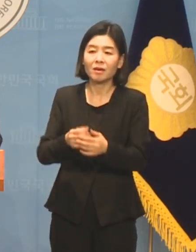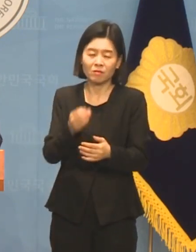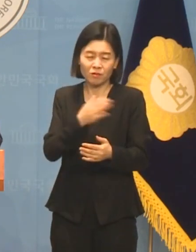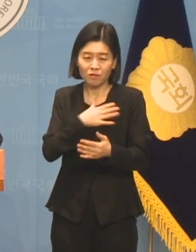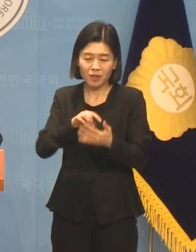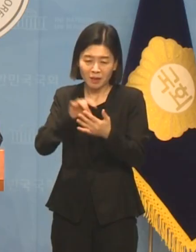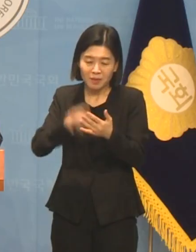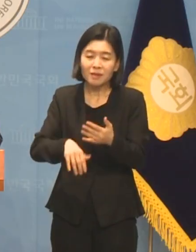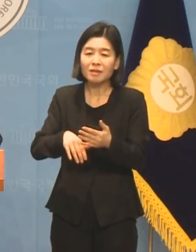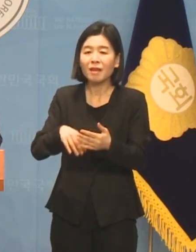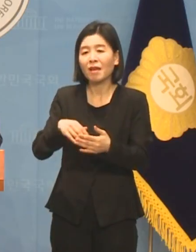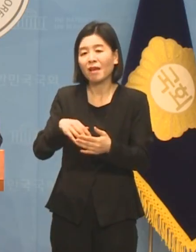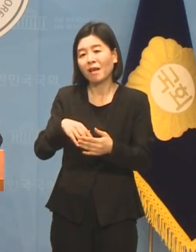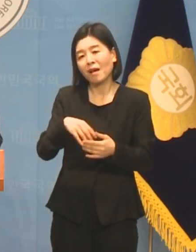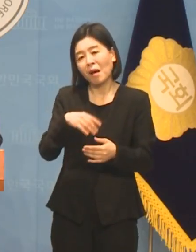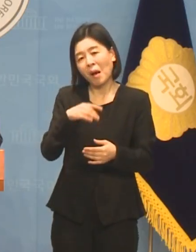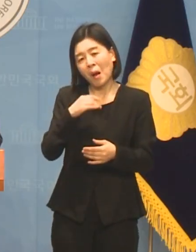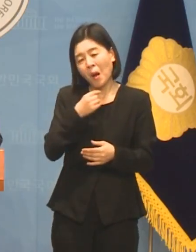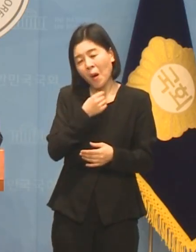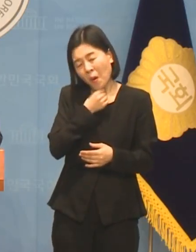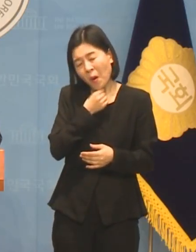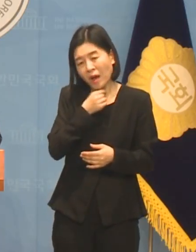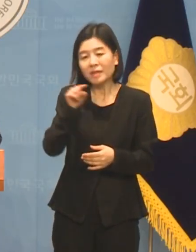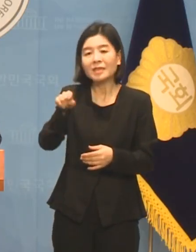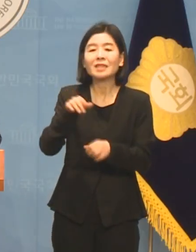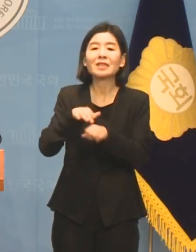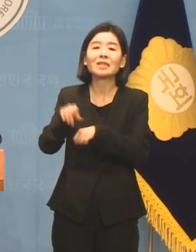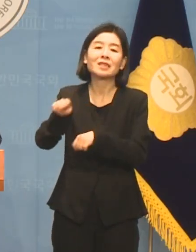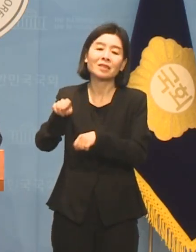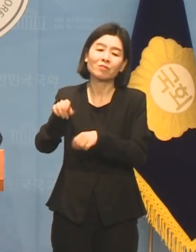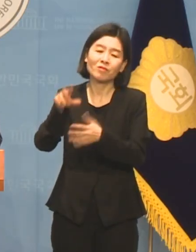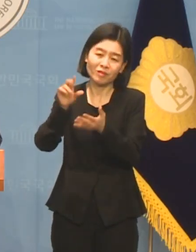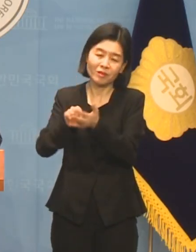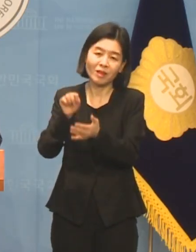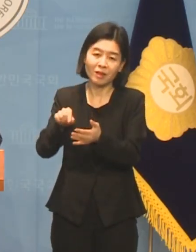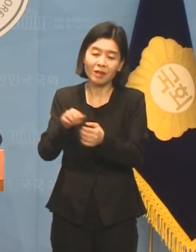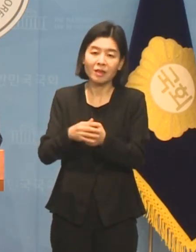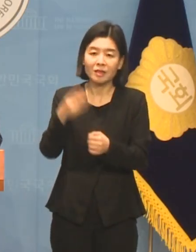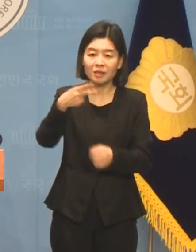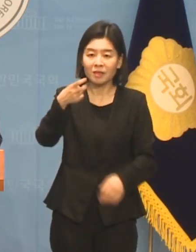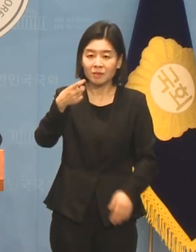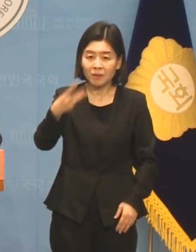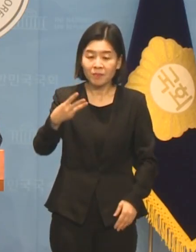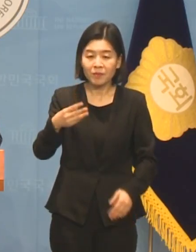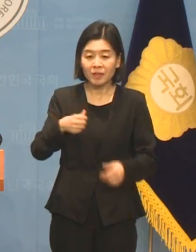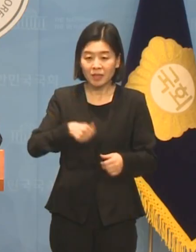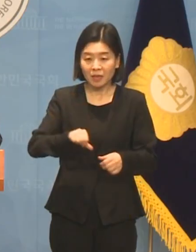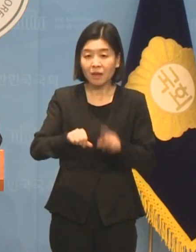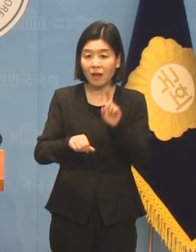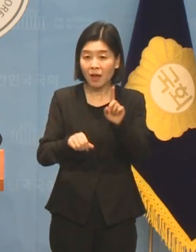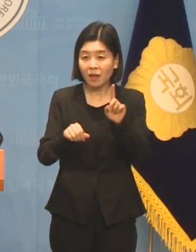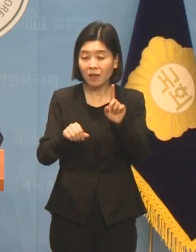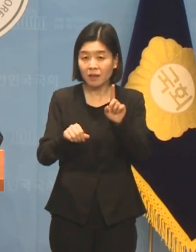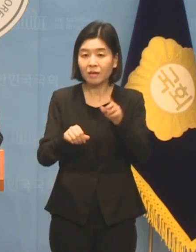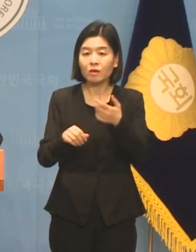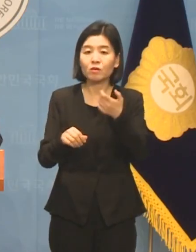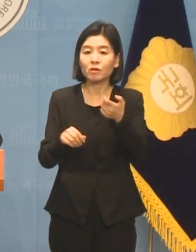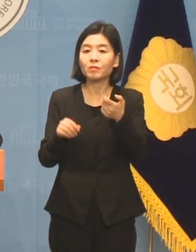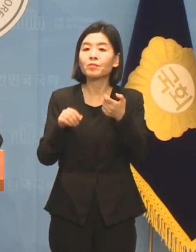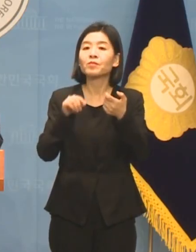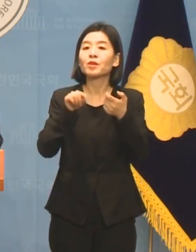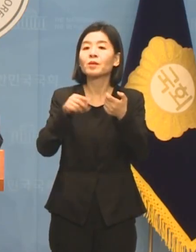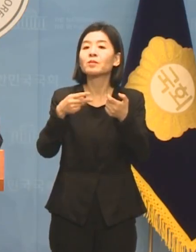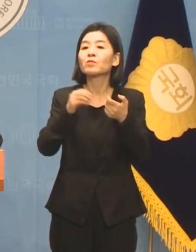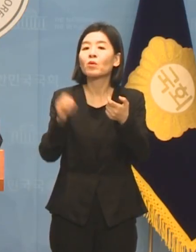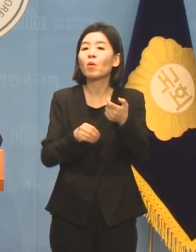본능 버리지 못하는 국민의힘과 기재부. 2023년 한자녀 비중은 60.2%로 처음으로